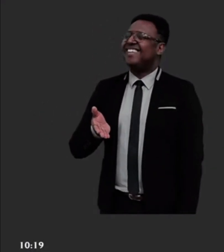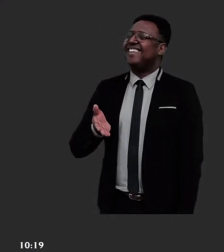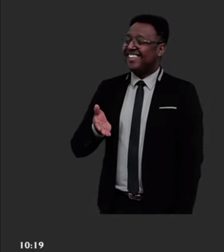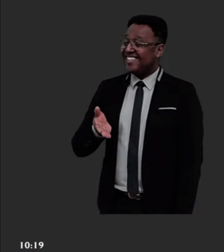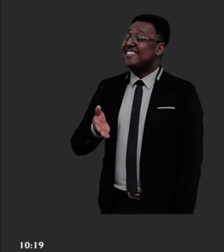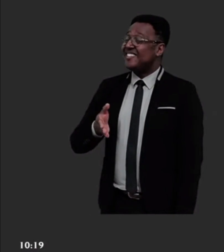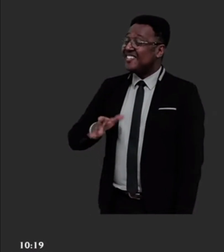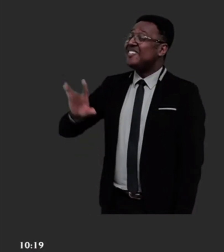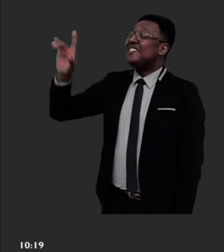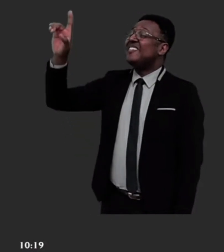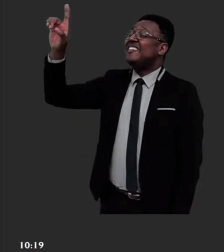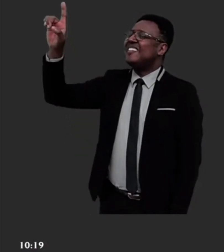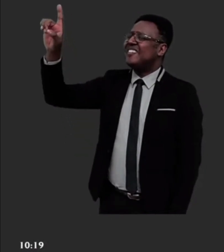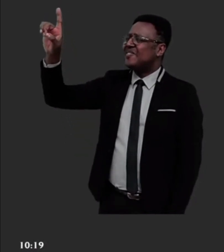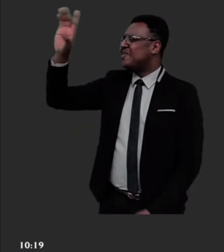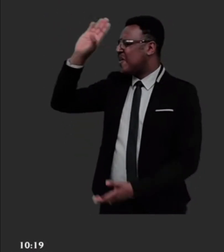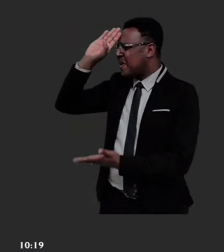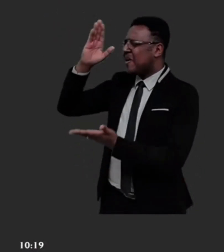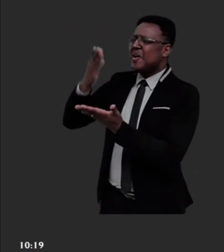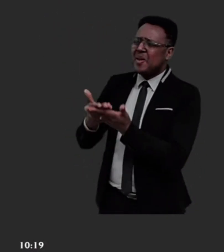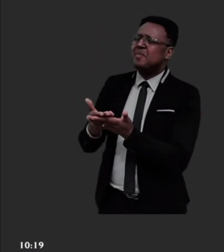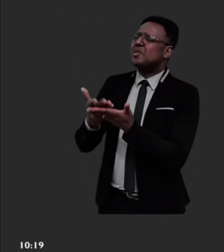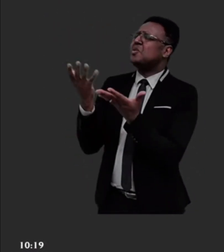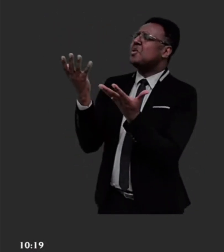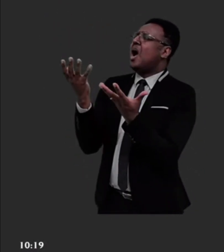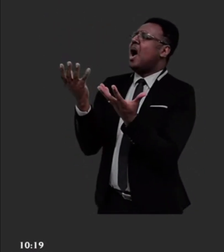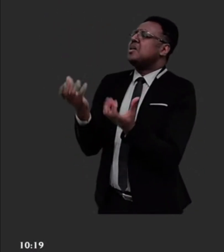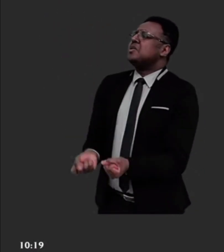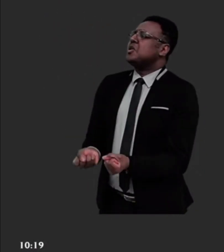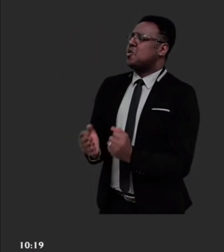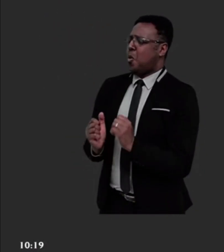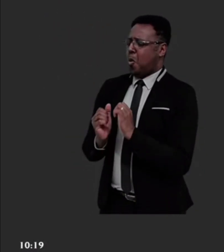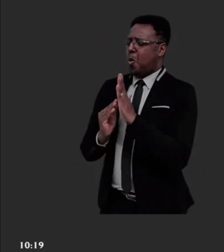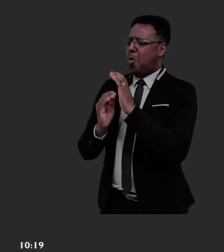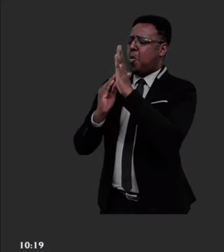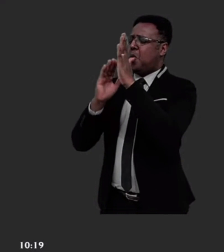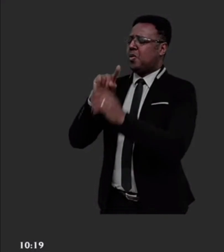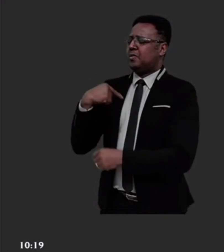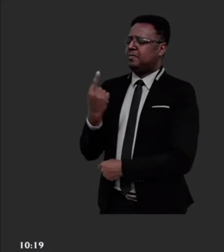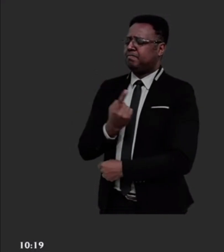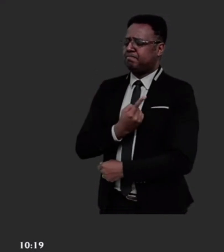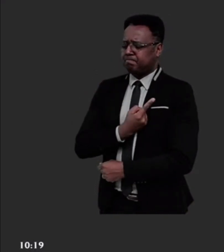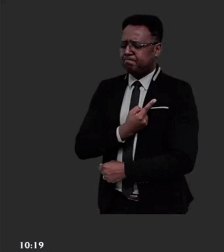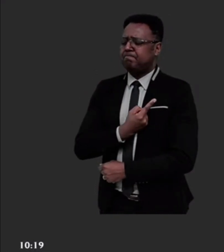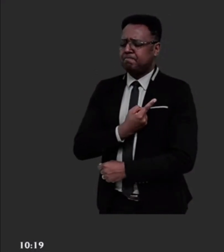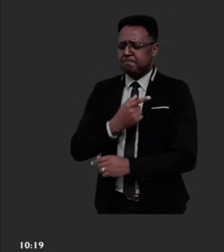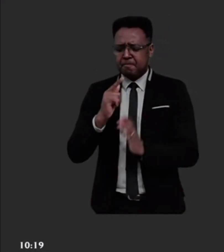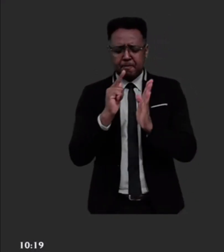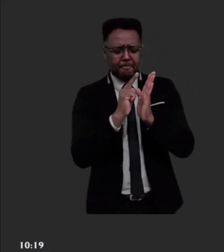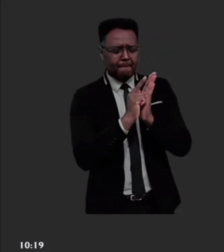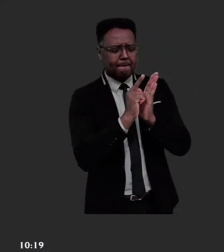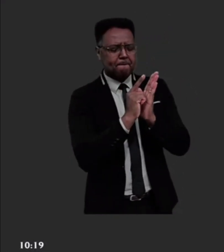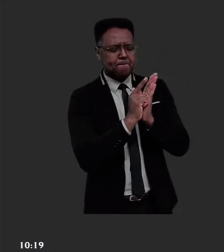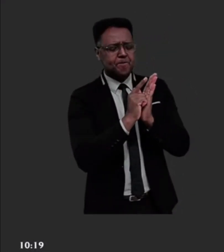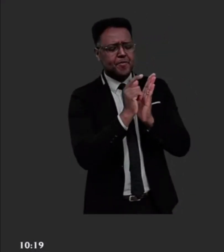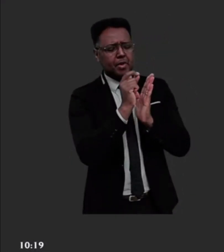da nossa, aleluia, gratidão. Te apresentamos nesta manhã, Senhor, os pedidos de orações. Se formos